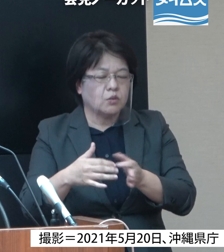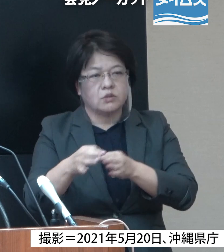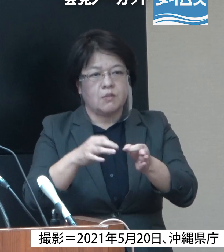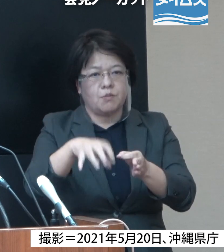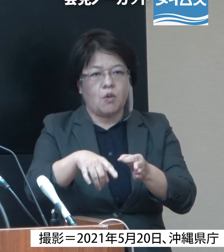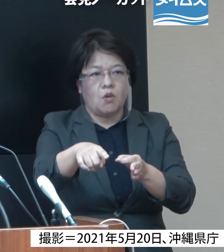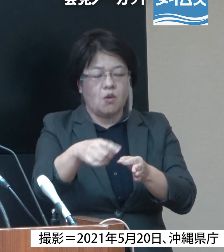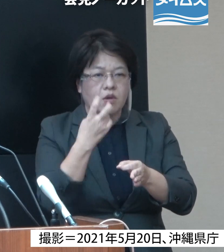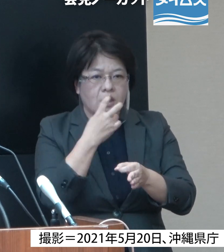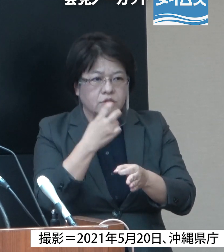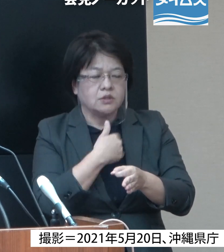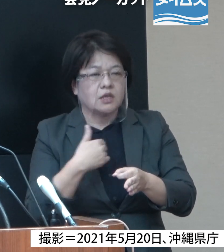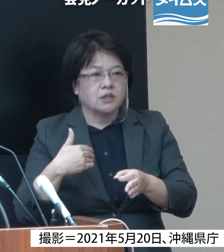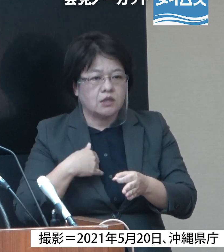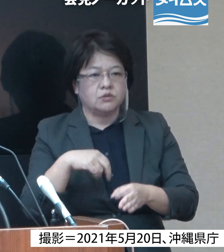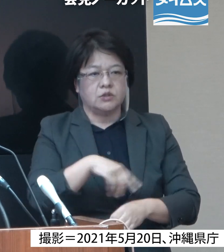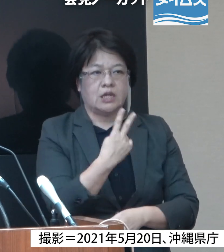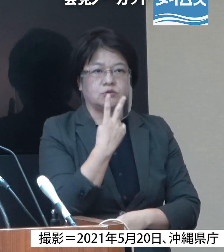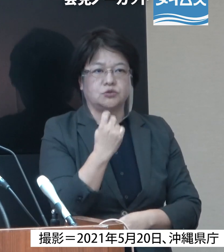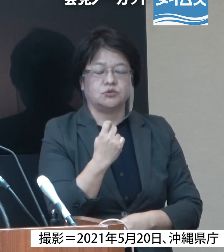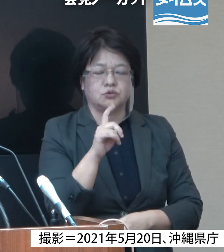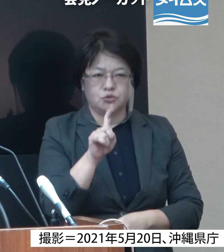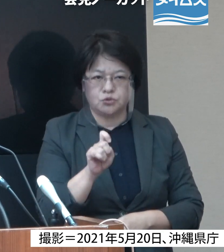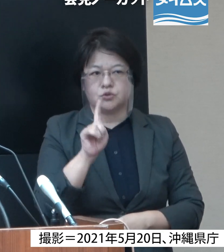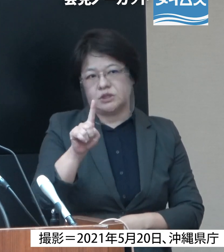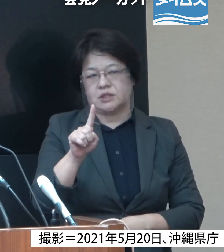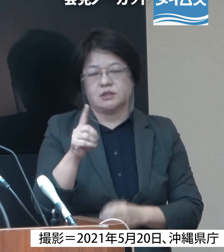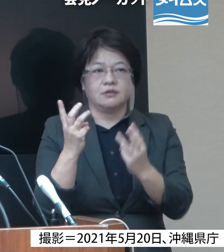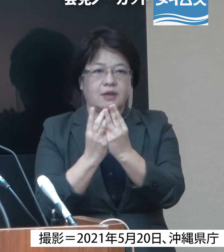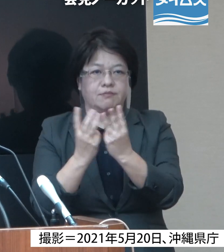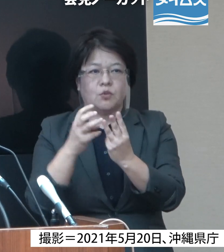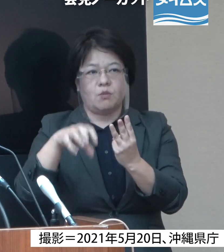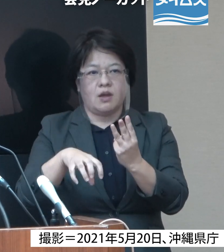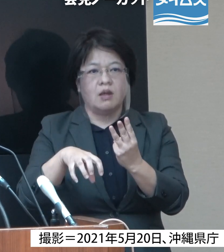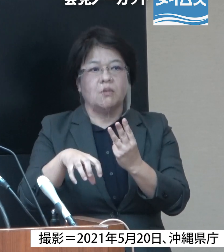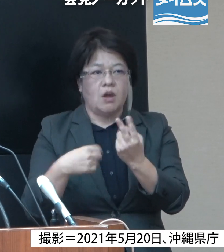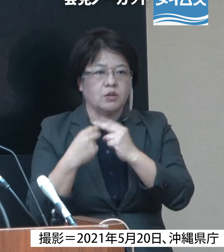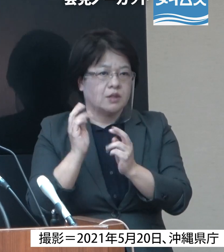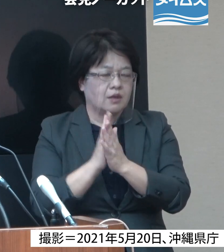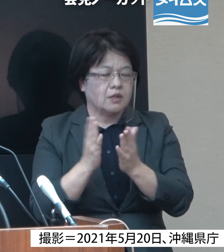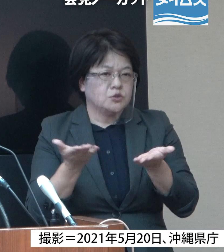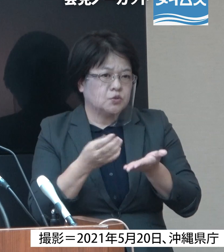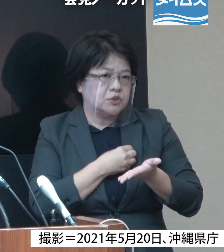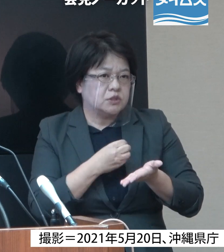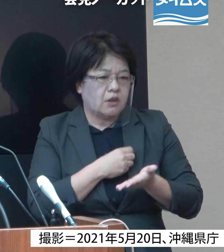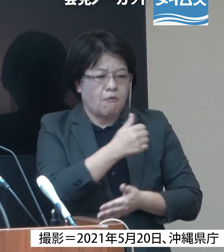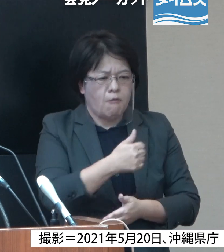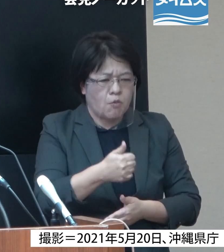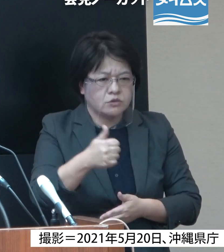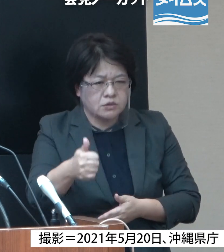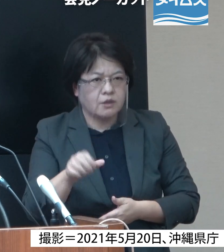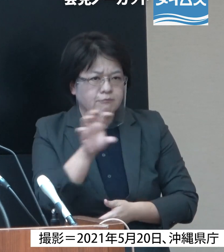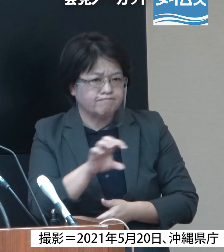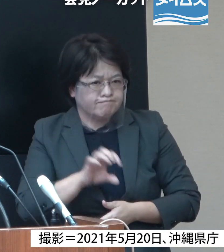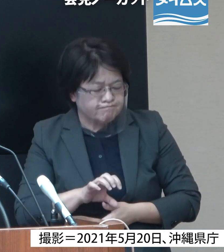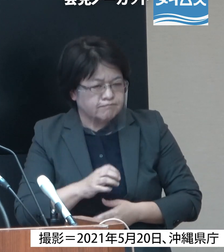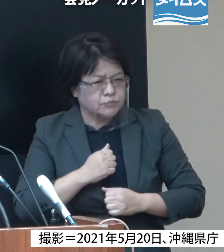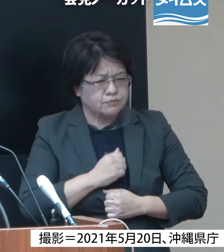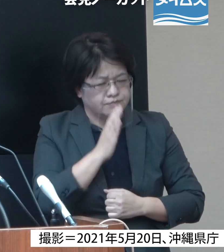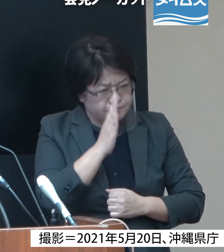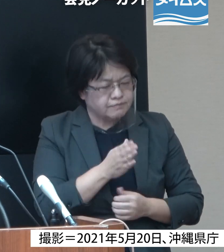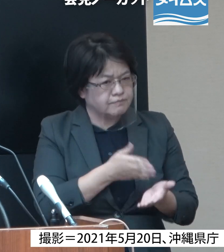として確認されている211件につきましては、県職員の訪問などによる再三の注意喚起